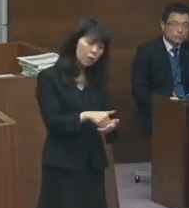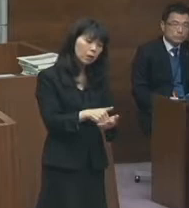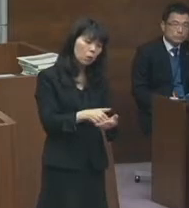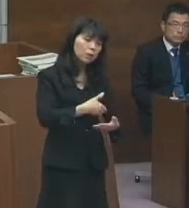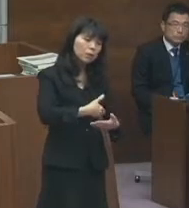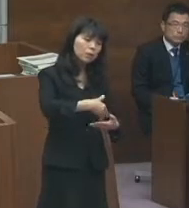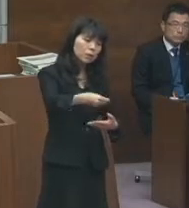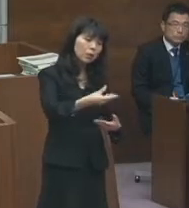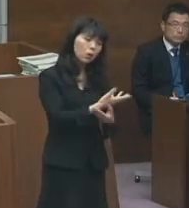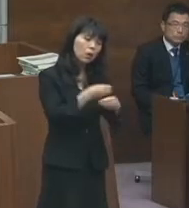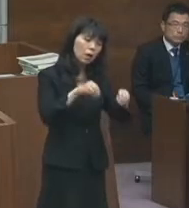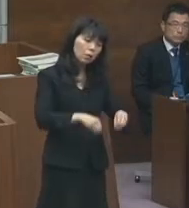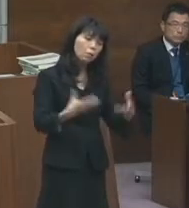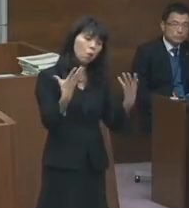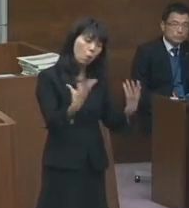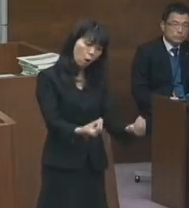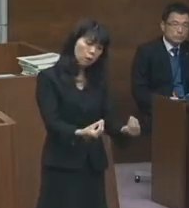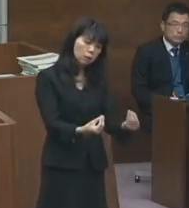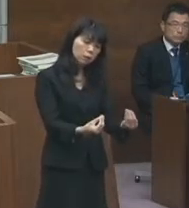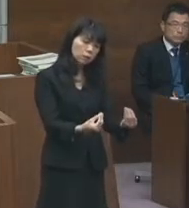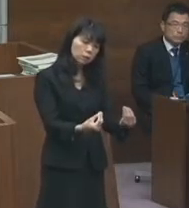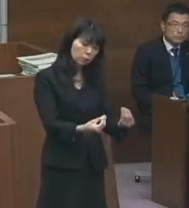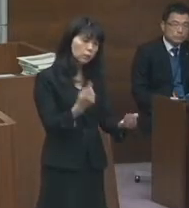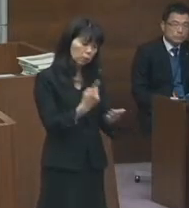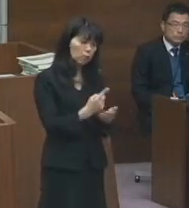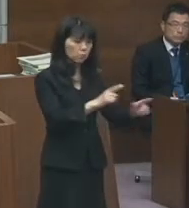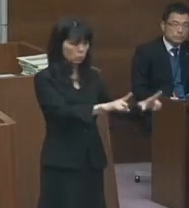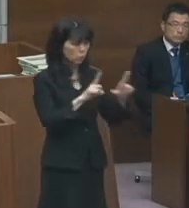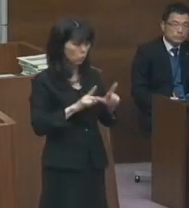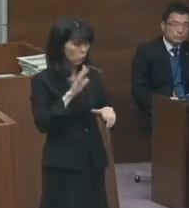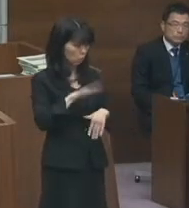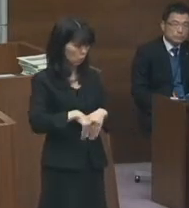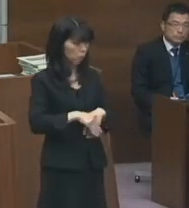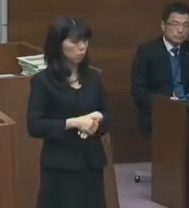契約を満了するとの回答がございましたが、